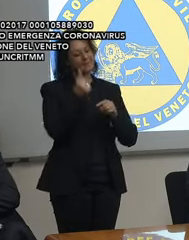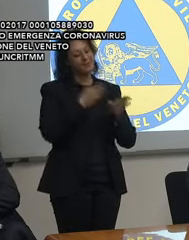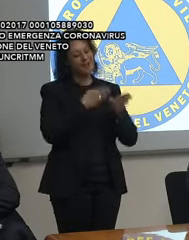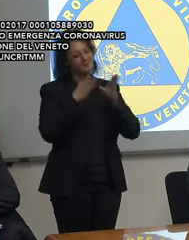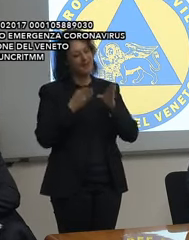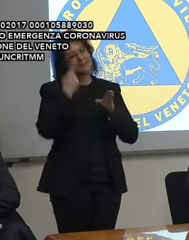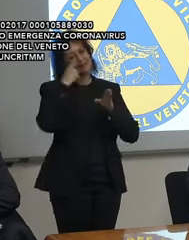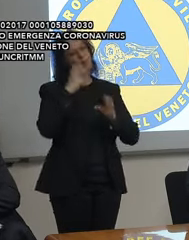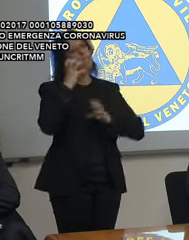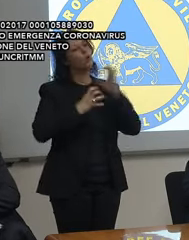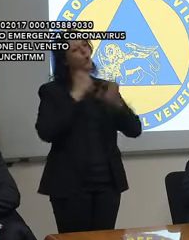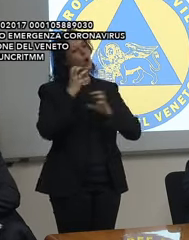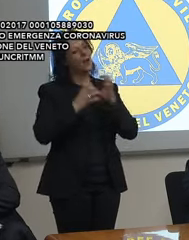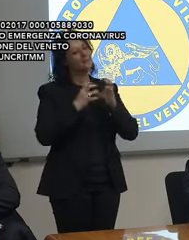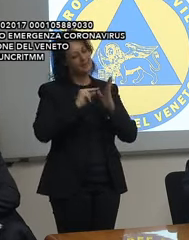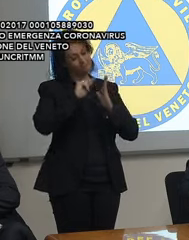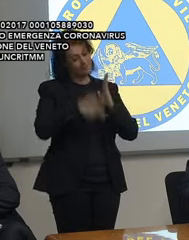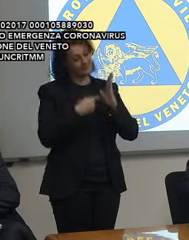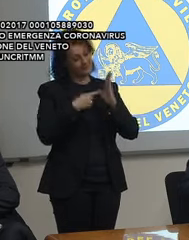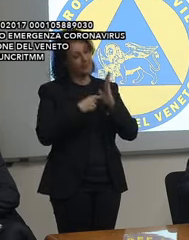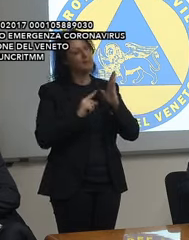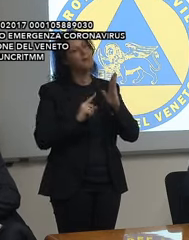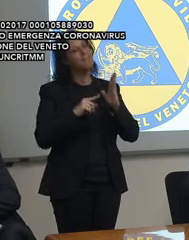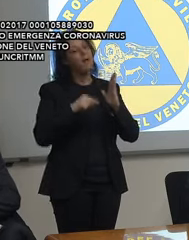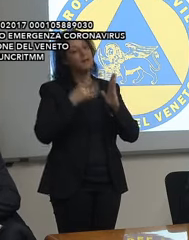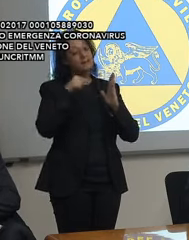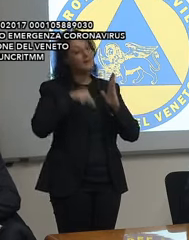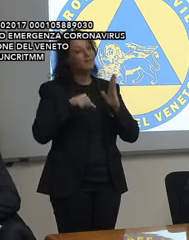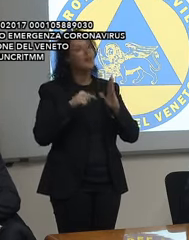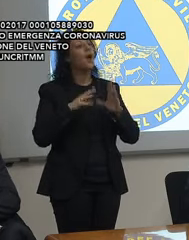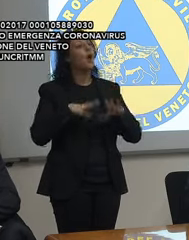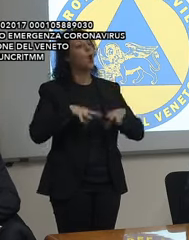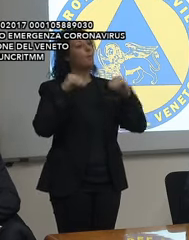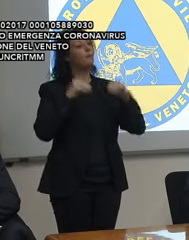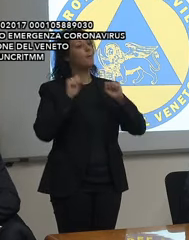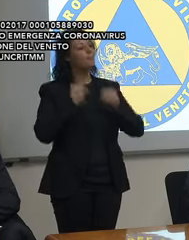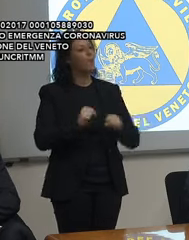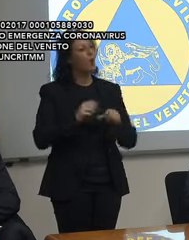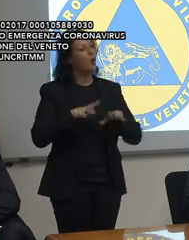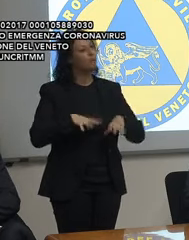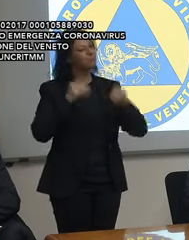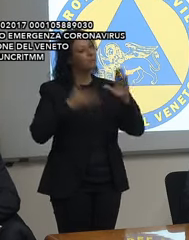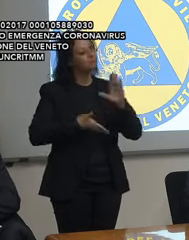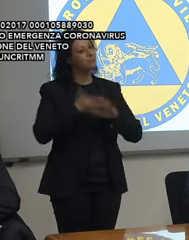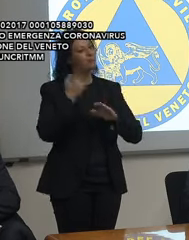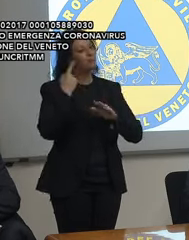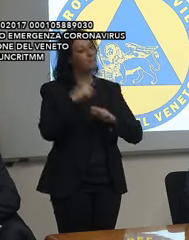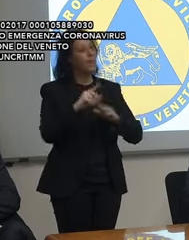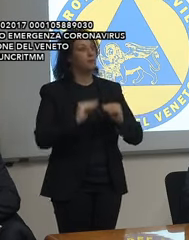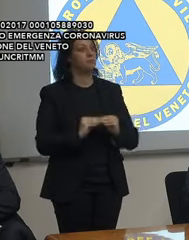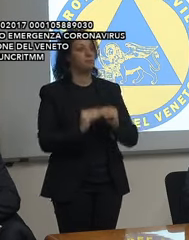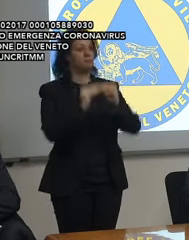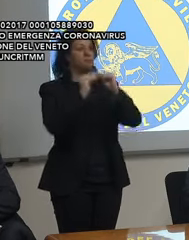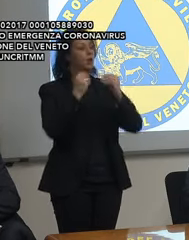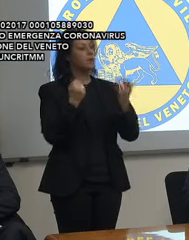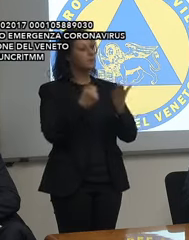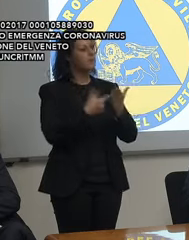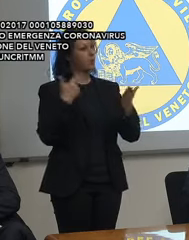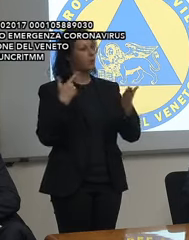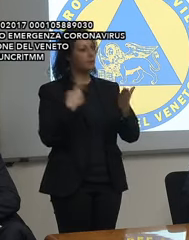burocratica, ma che è il punto di partenza per la realizzazione di questo importante presidio